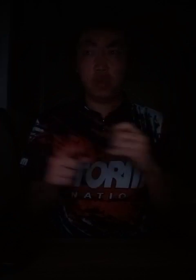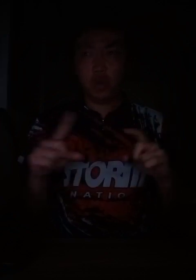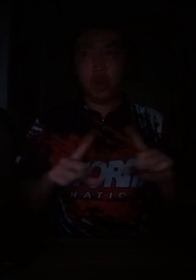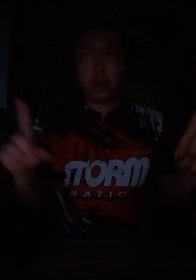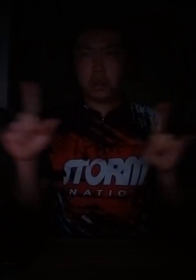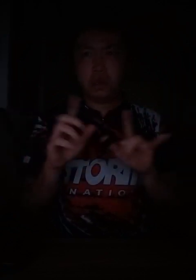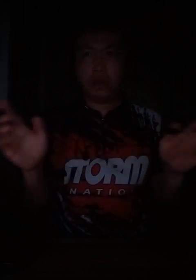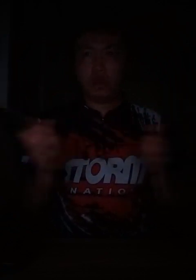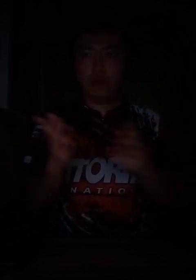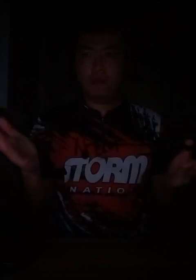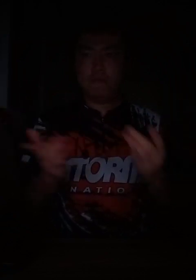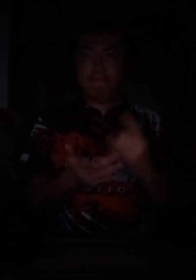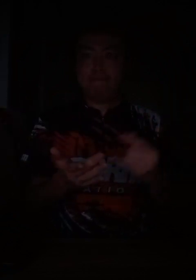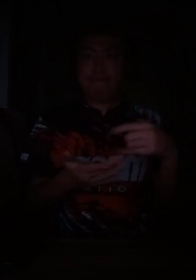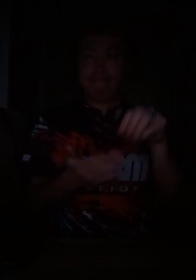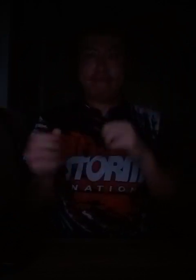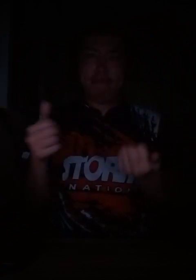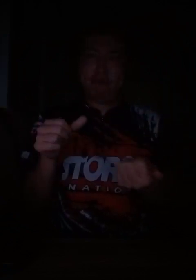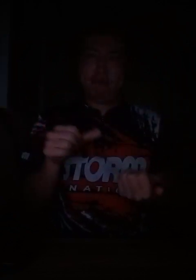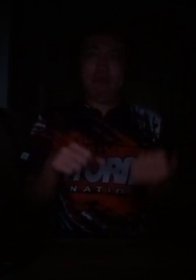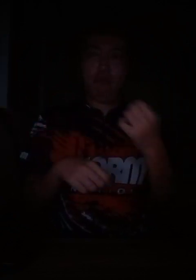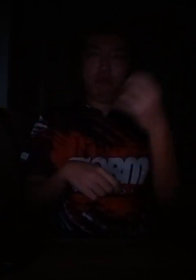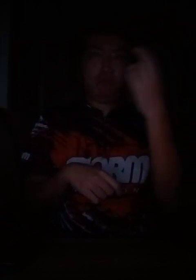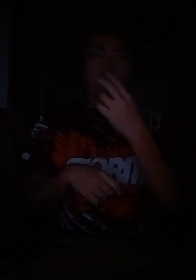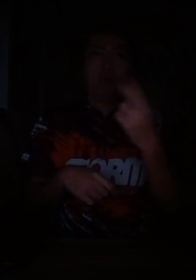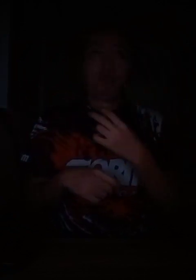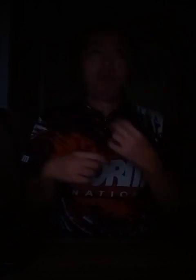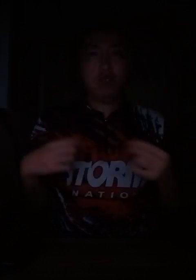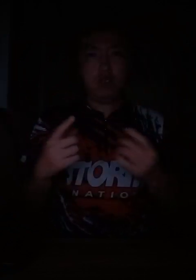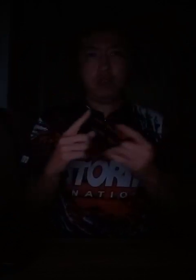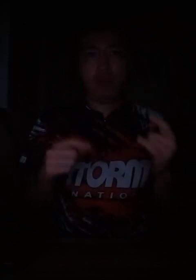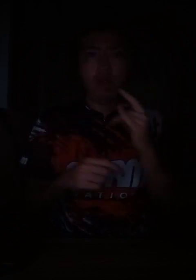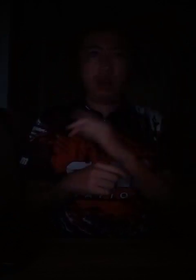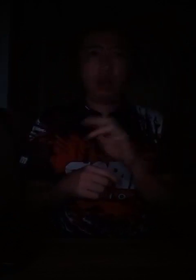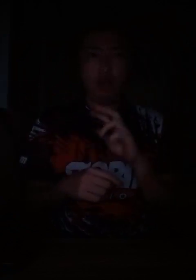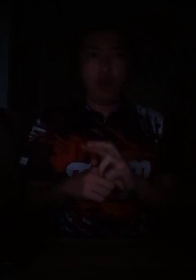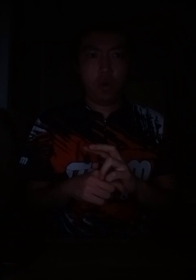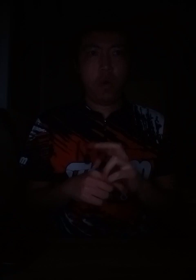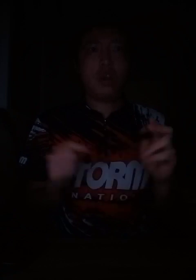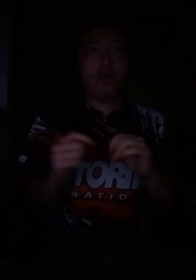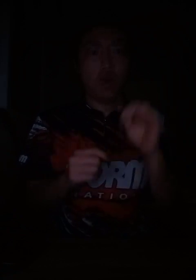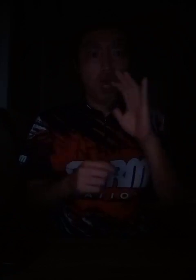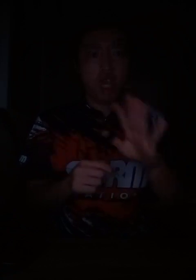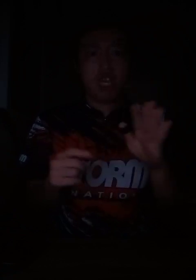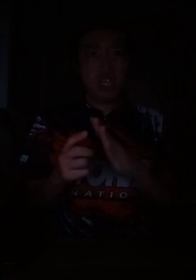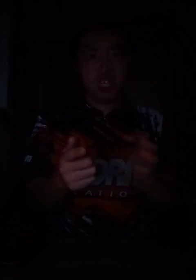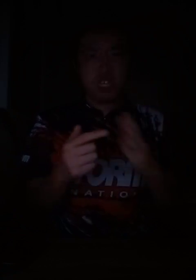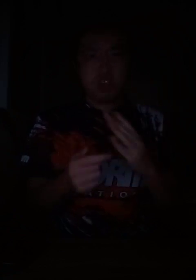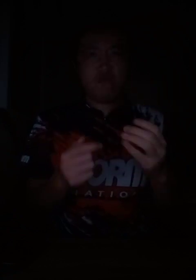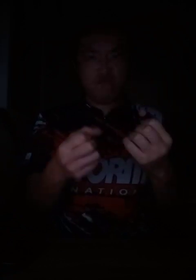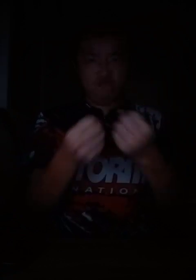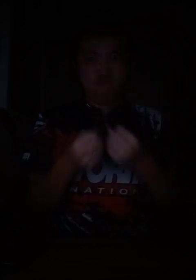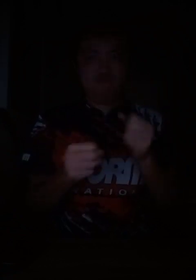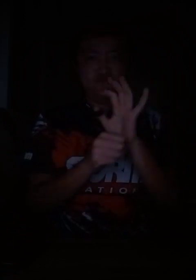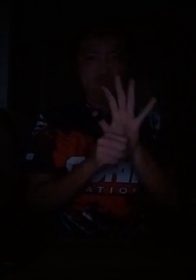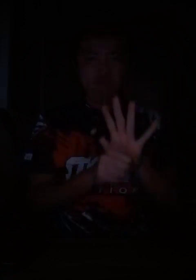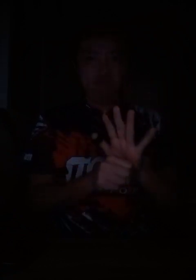아들의 진술과 숨진 딸의 이불에서 발견된 DNA 등을 토대로 이웃에 살던 50대 여성을 붙잡아 구속했습니다.